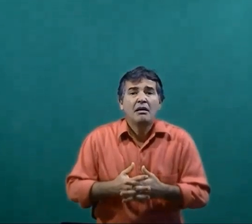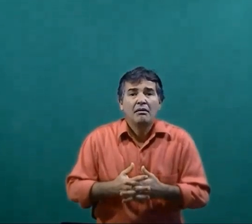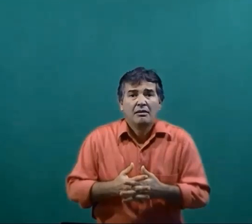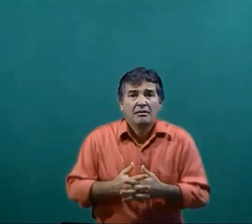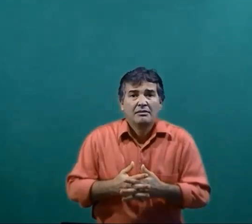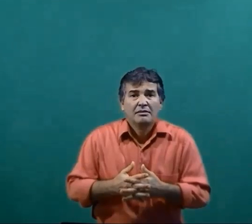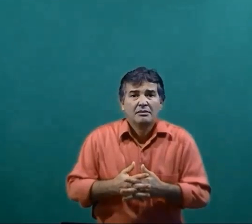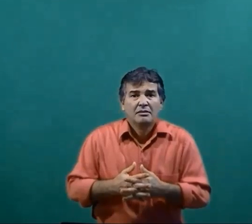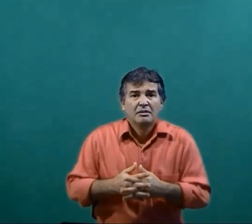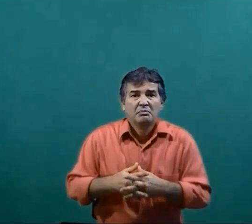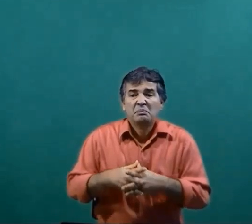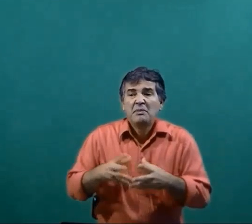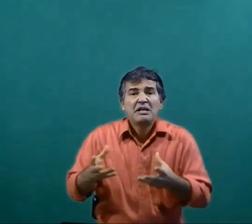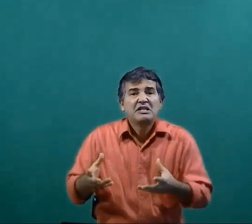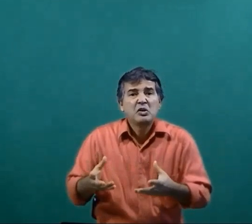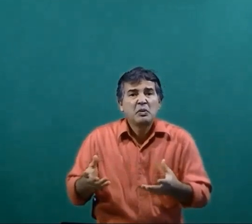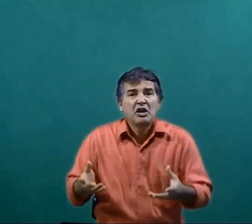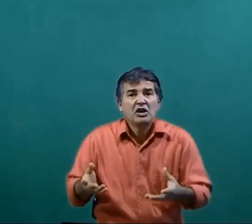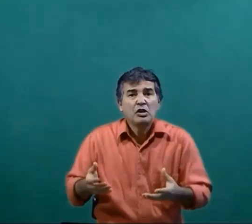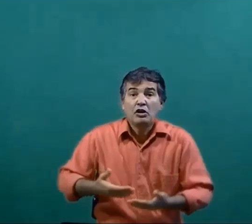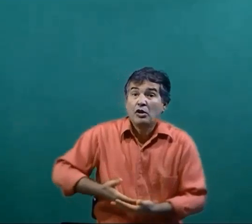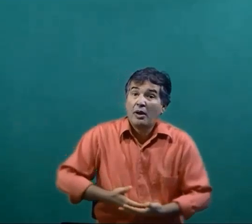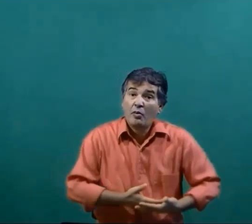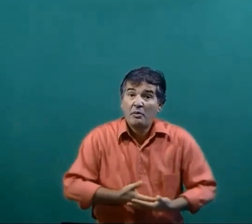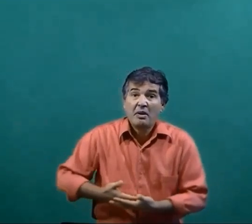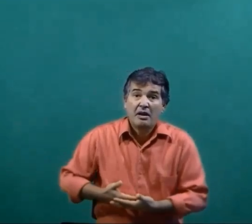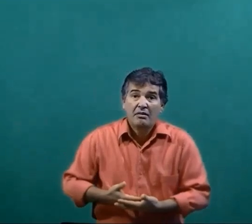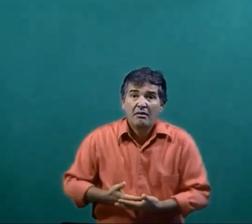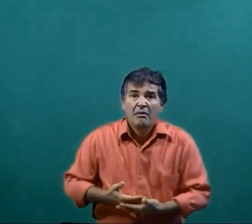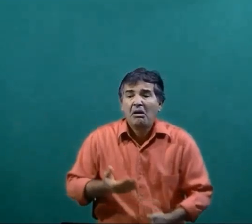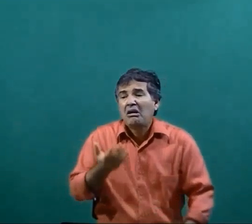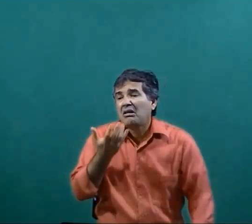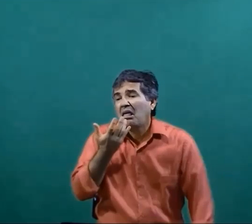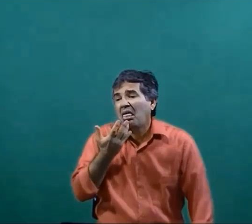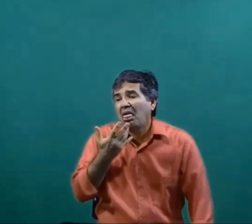bobinha, bebezinho pequenininho que não é o bebê,